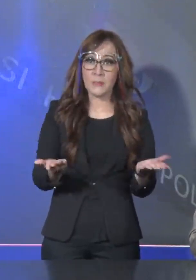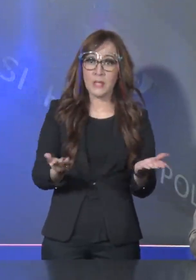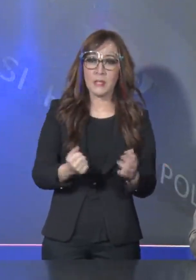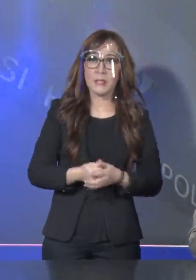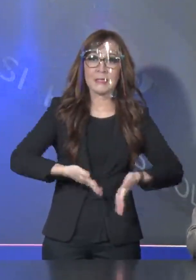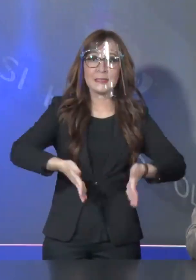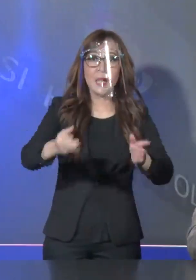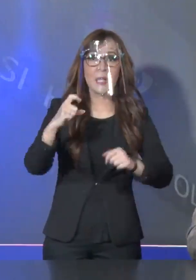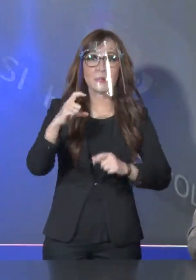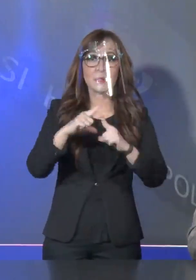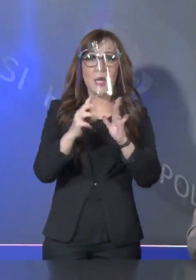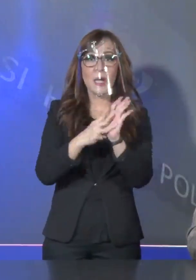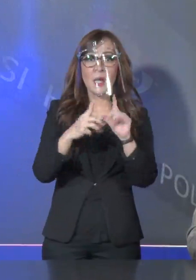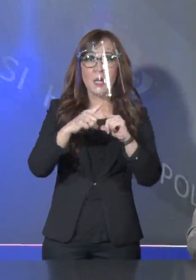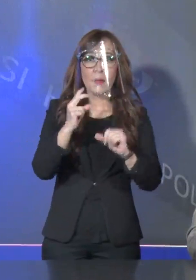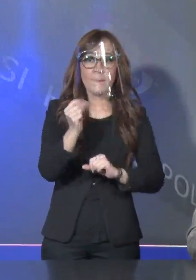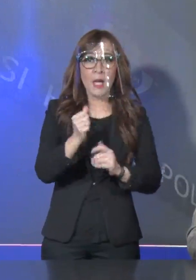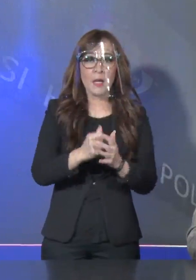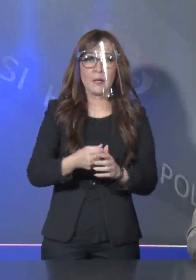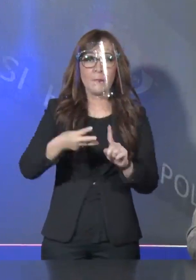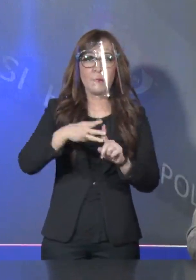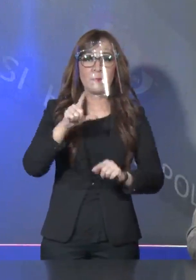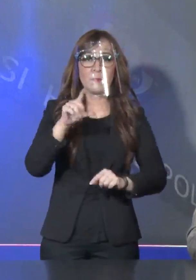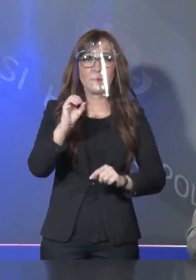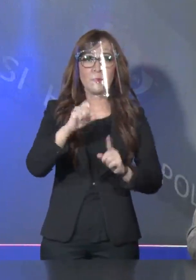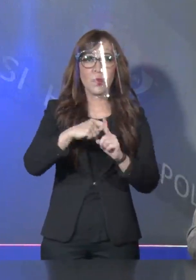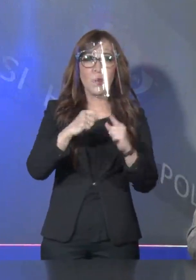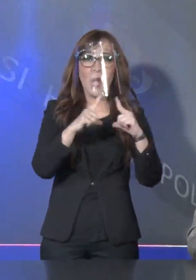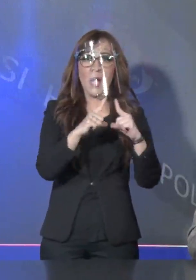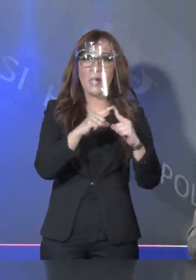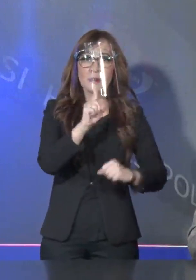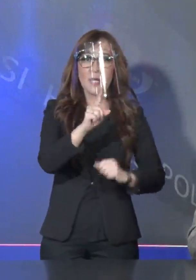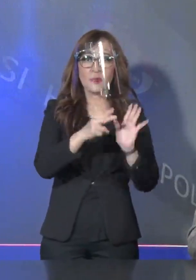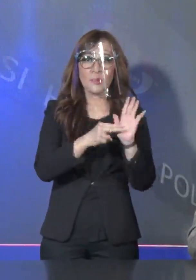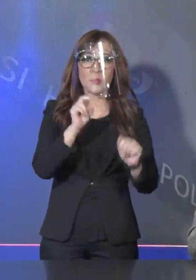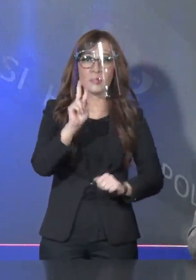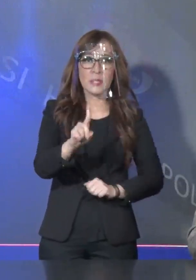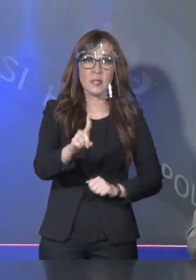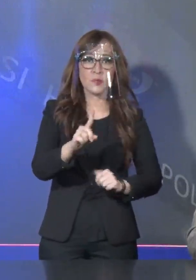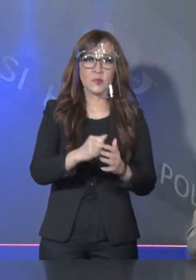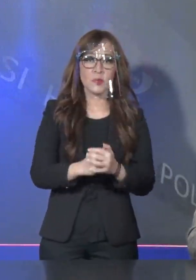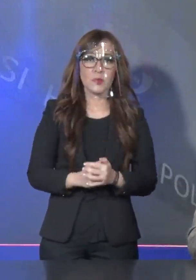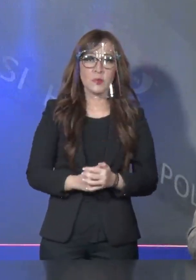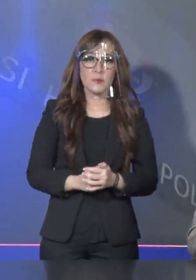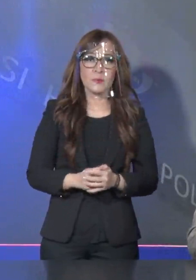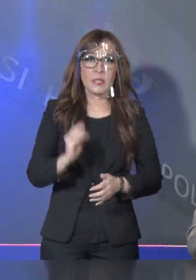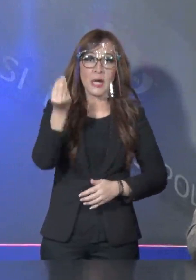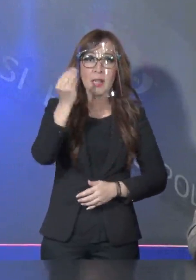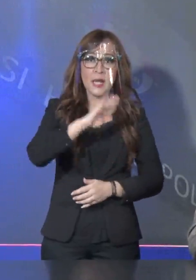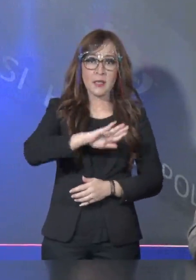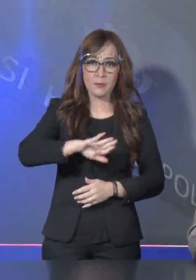Jalan Camar, Blok AA1 nomor 1, Cipinang Indah, Duren Sawit, Jakarta